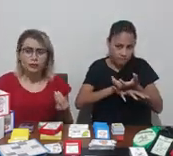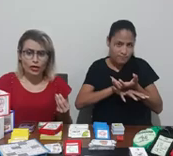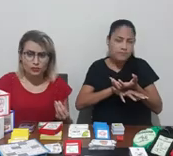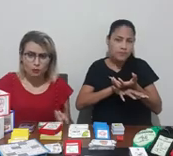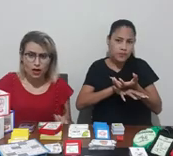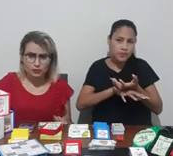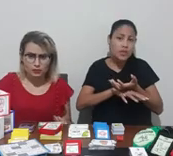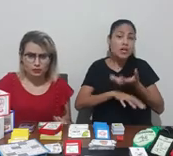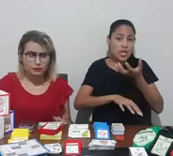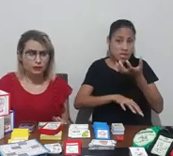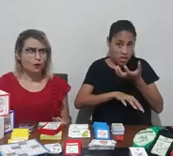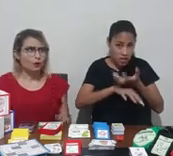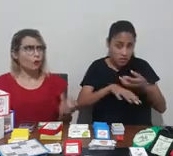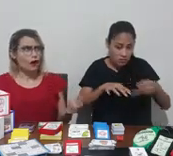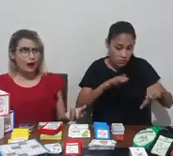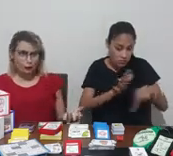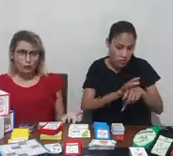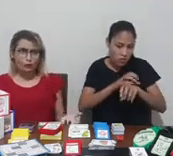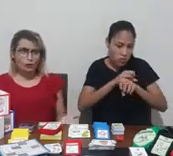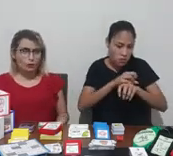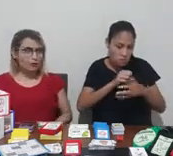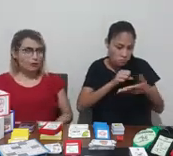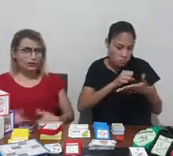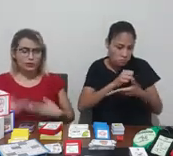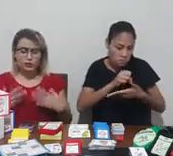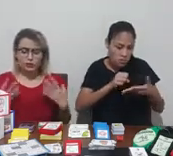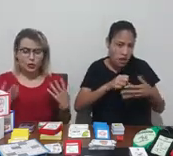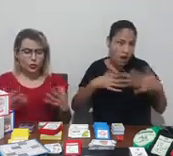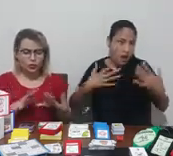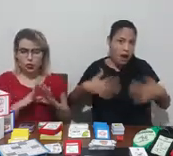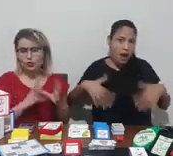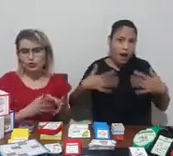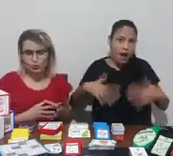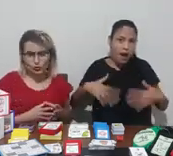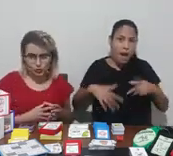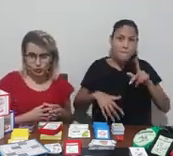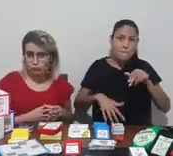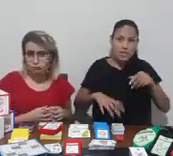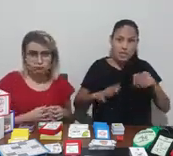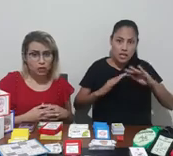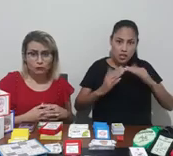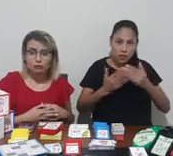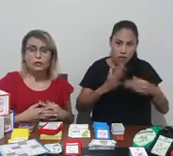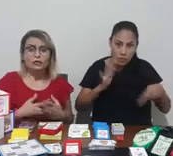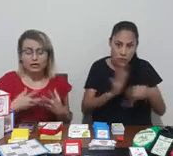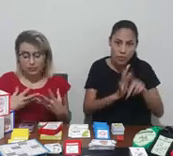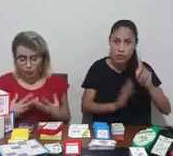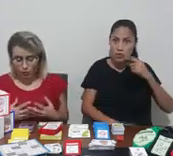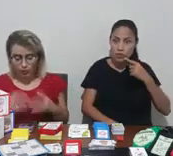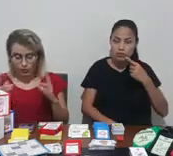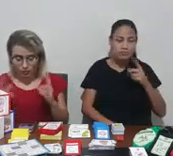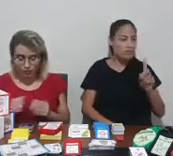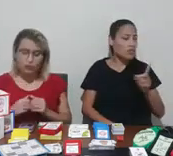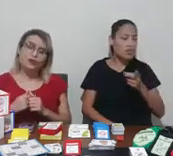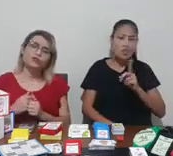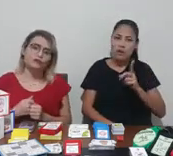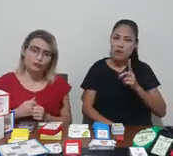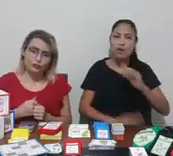na educação básica. Uau! Mas é numa escola só de surdos? Não, nas